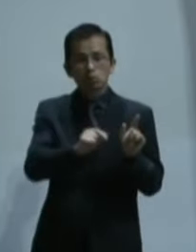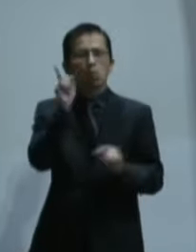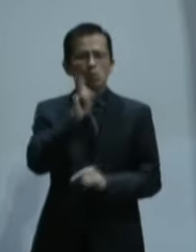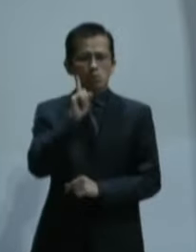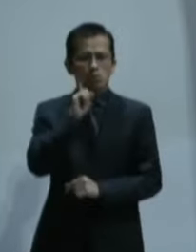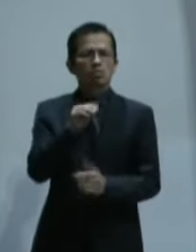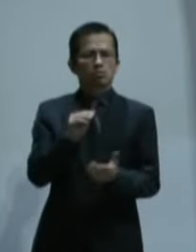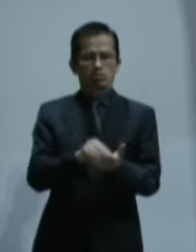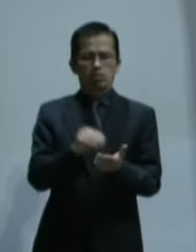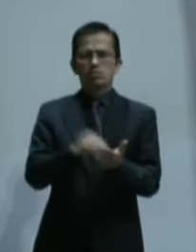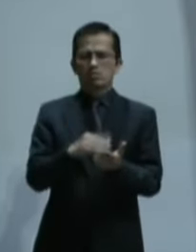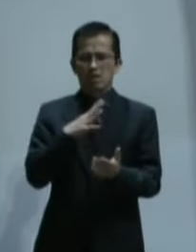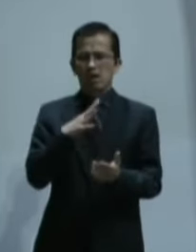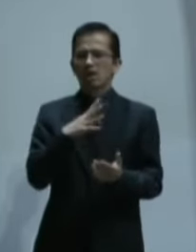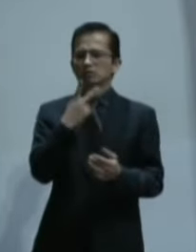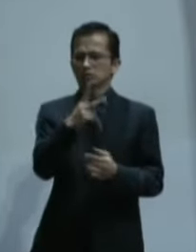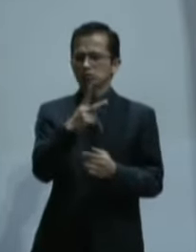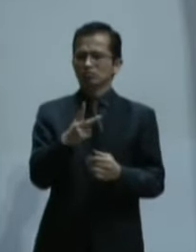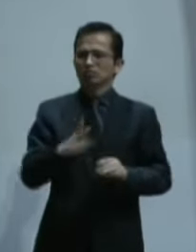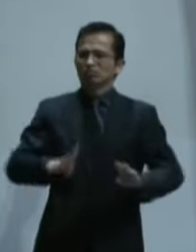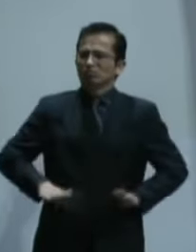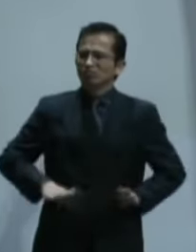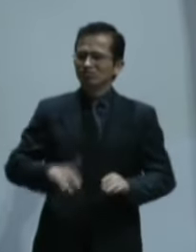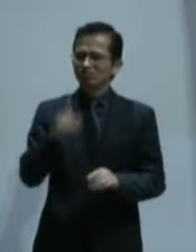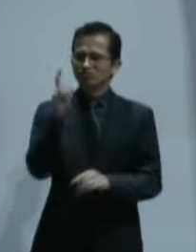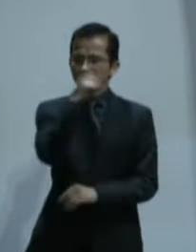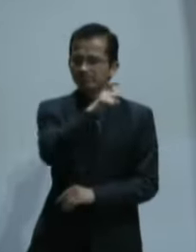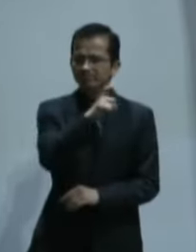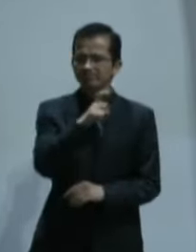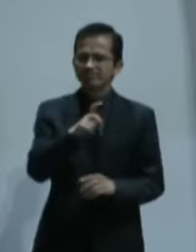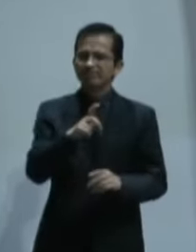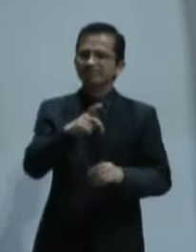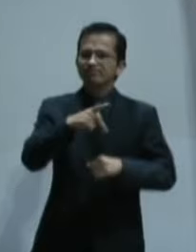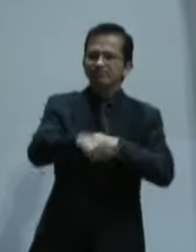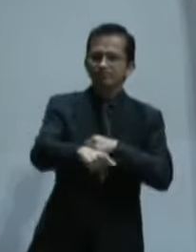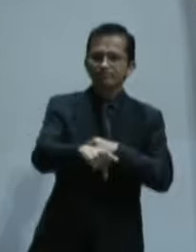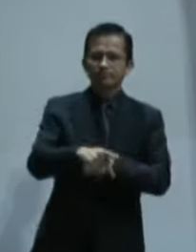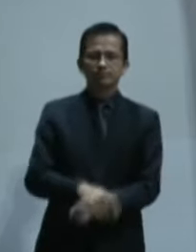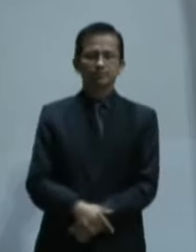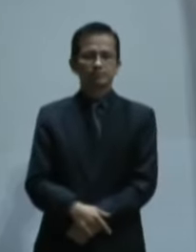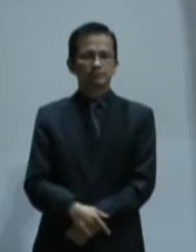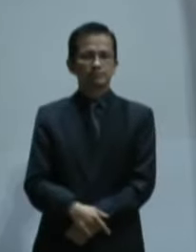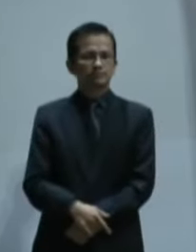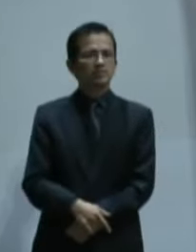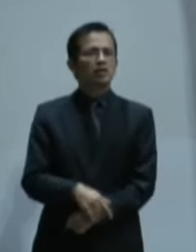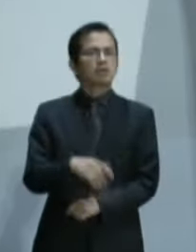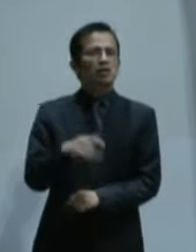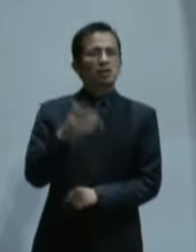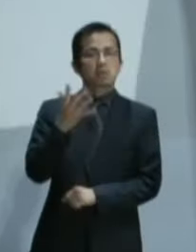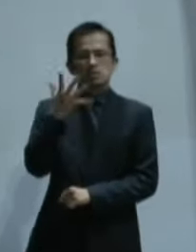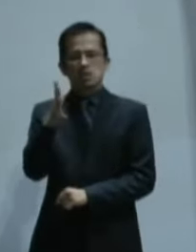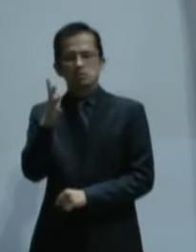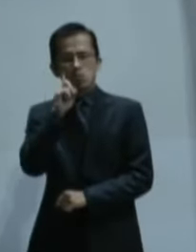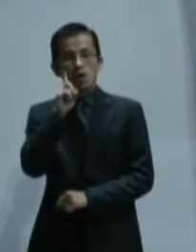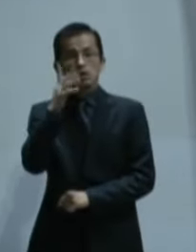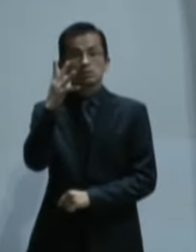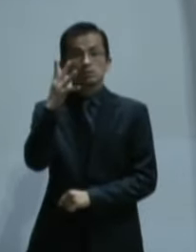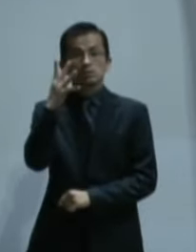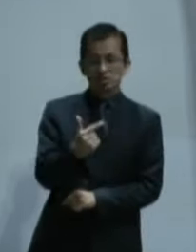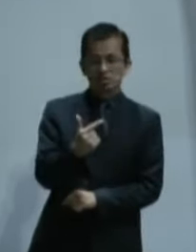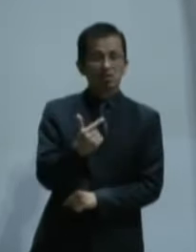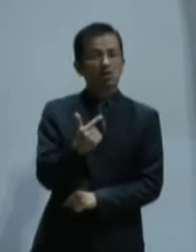una situación vulnerable y que pues prácticamente eh siete de cada 10 mujeres viven